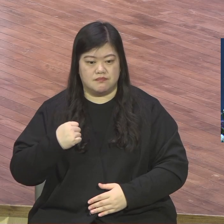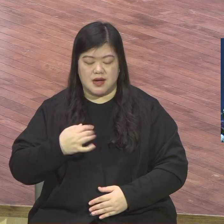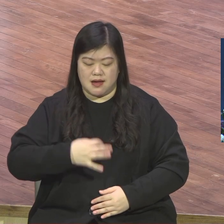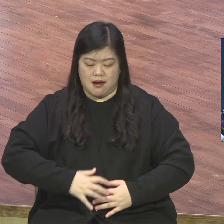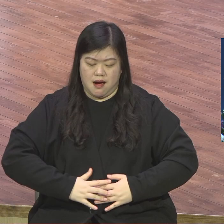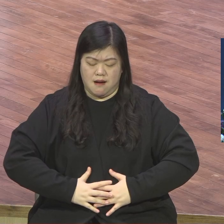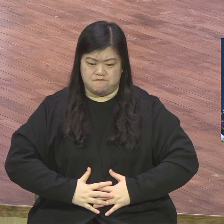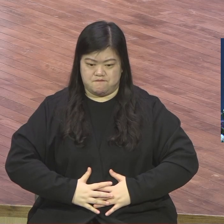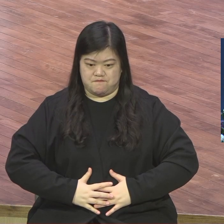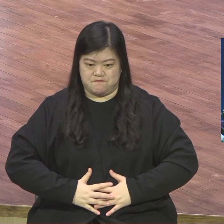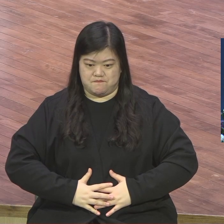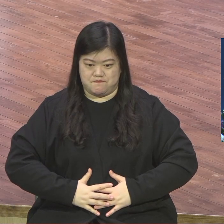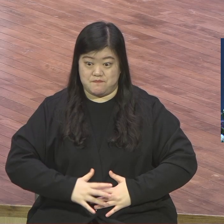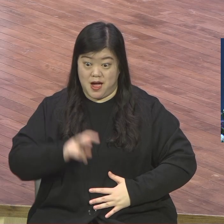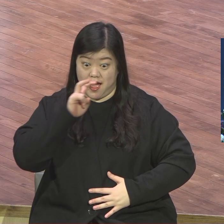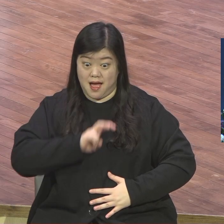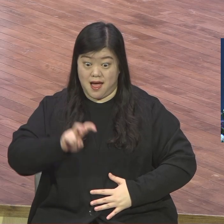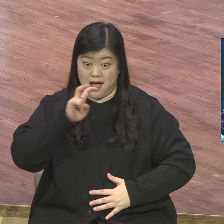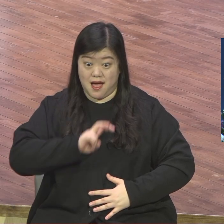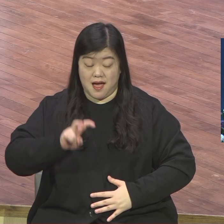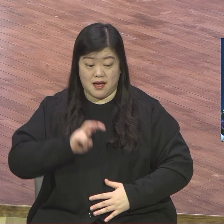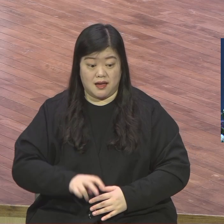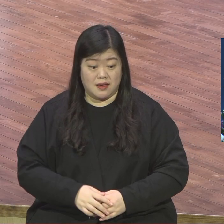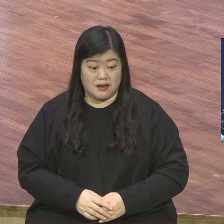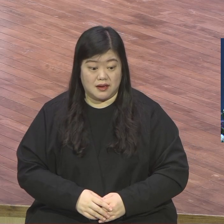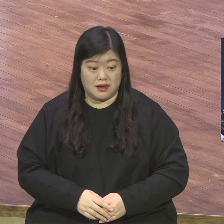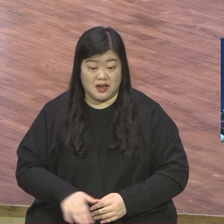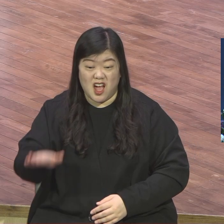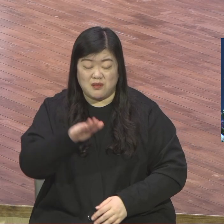여러분 이렇게 살잖아요.